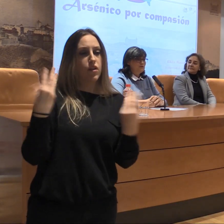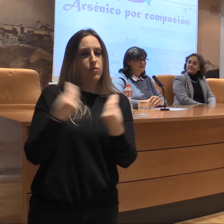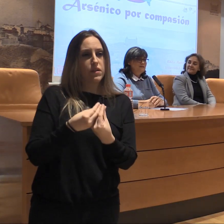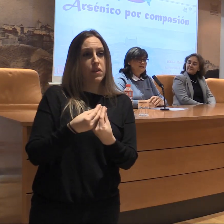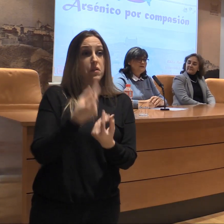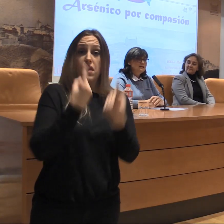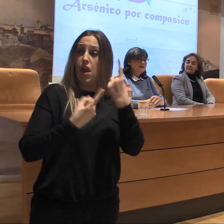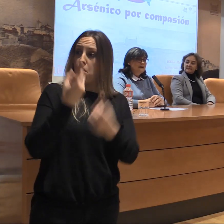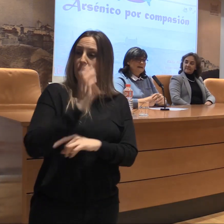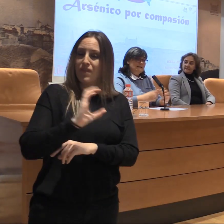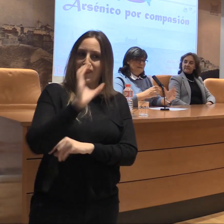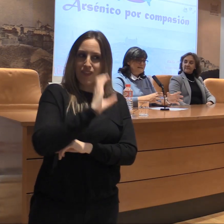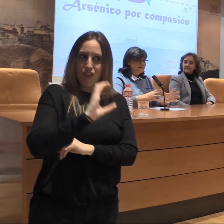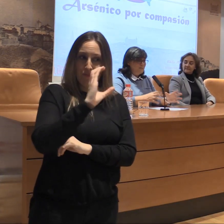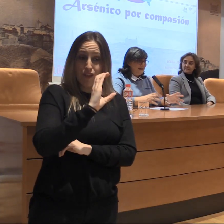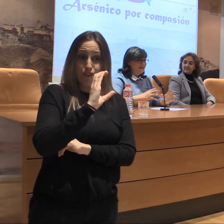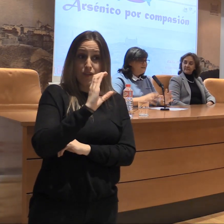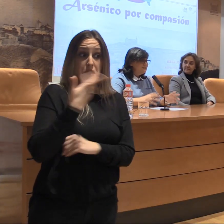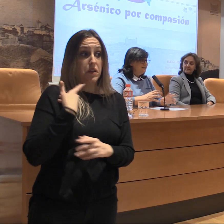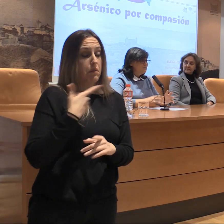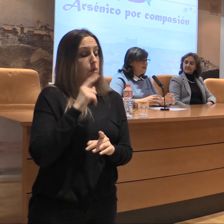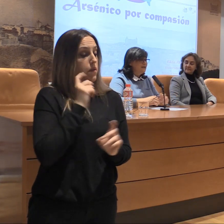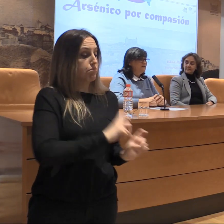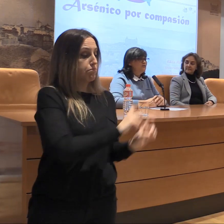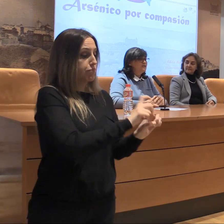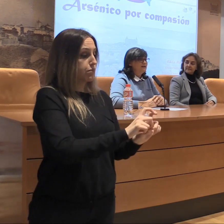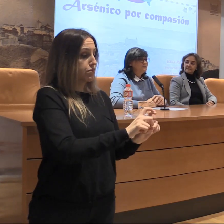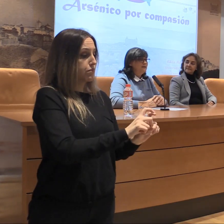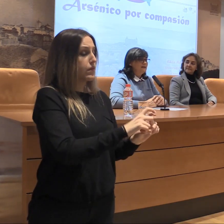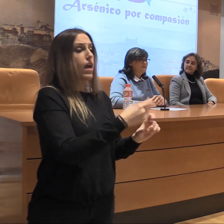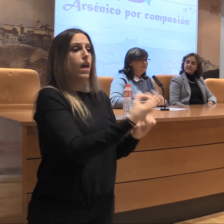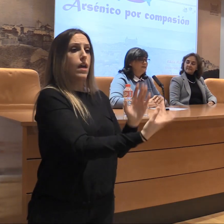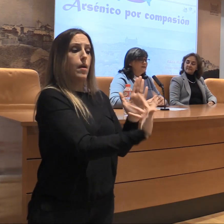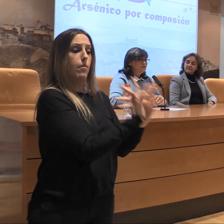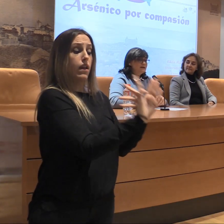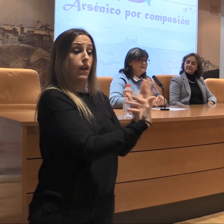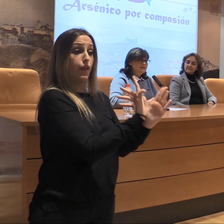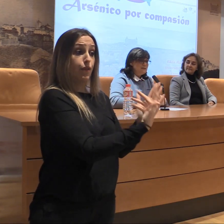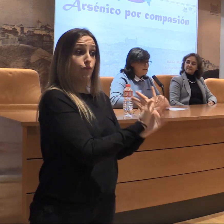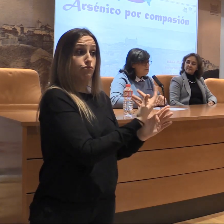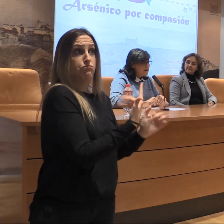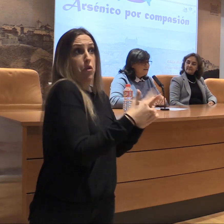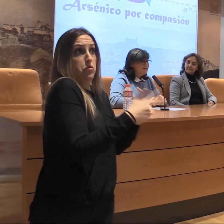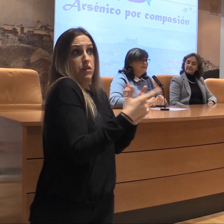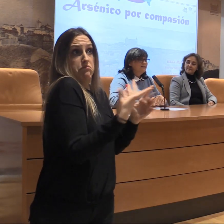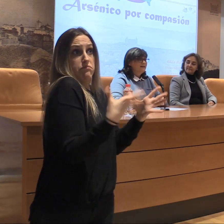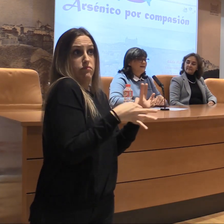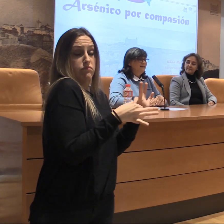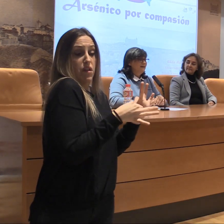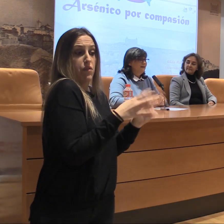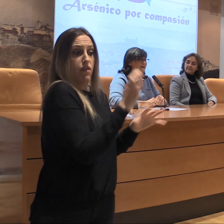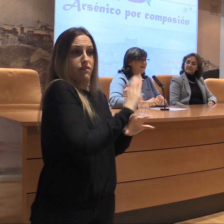de unos cuantos científicos que en diversas paradas que iremos haciendo nos irán explicando cosas de ciencia